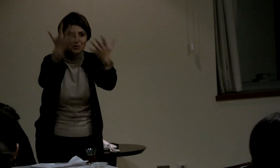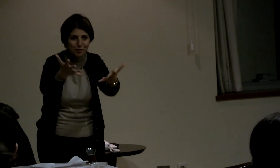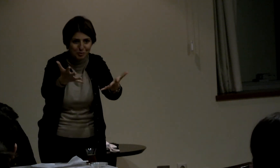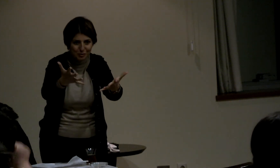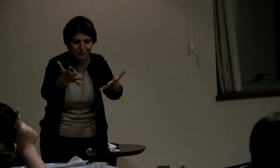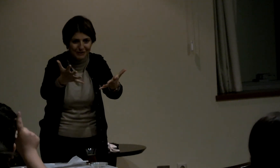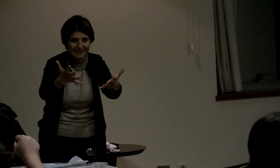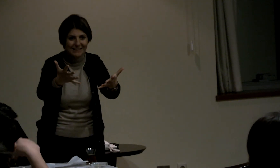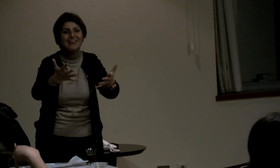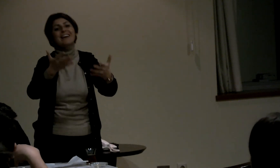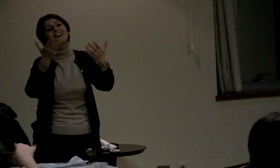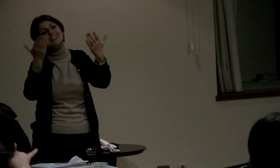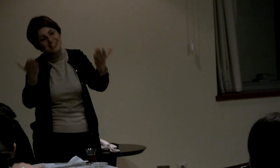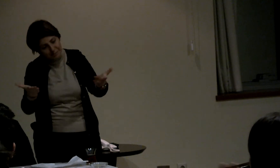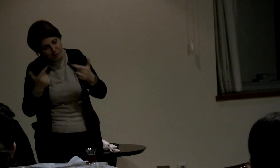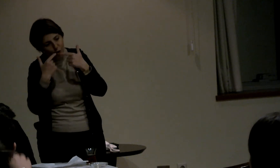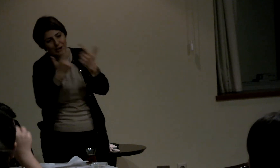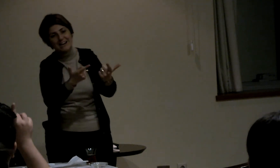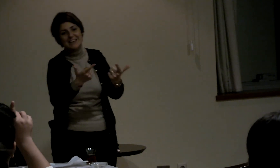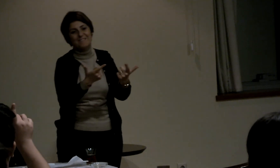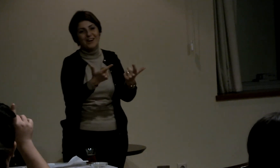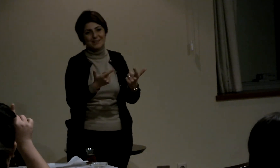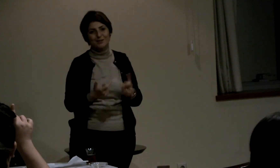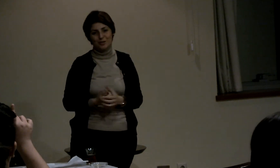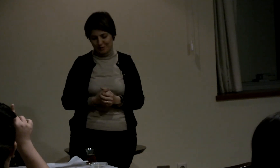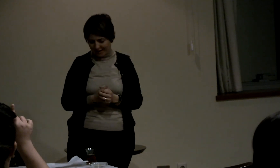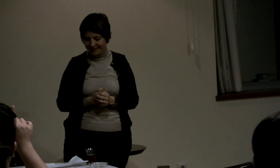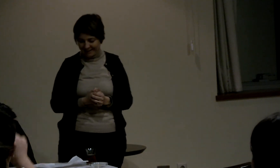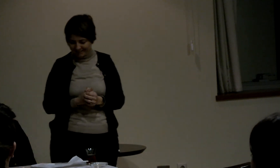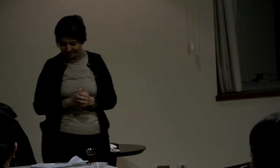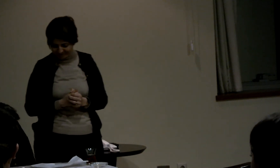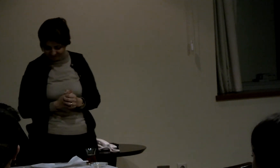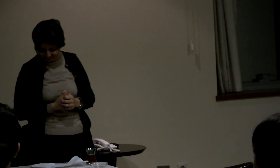olsun. Günaydın aynı zamanda. İşte ama söylerken fark ediyor. Aynen.